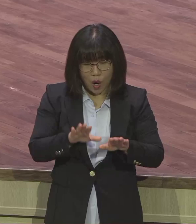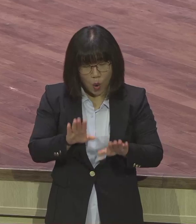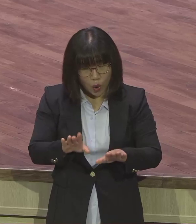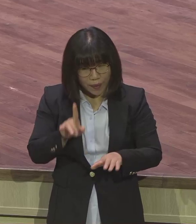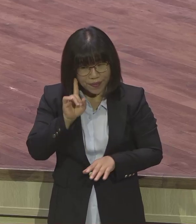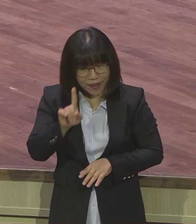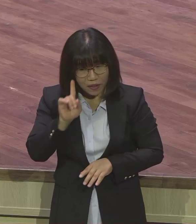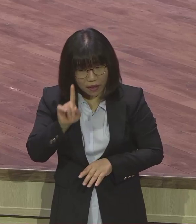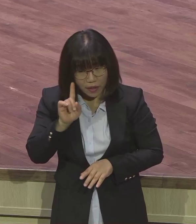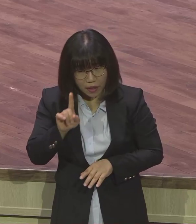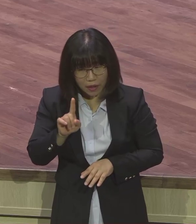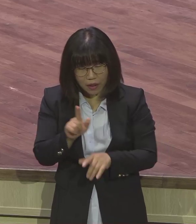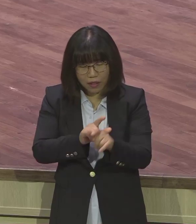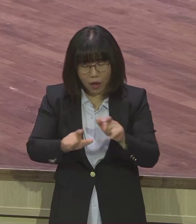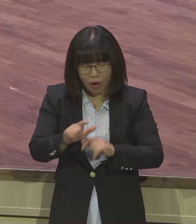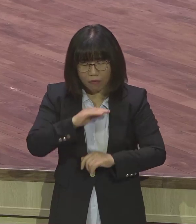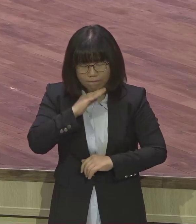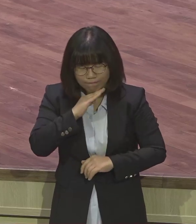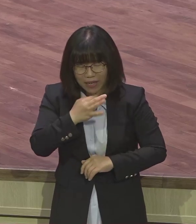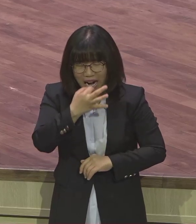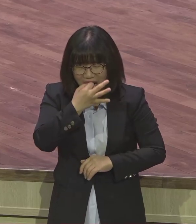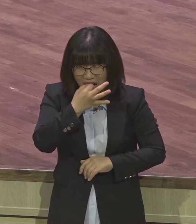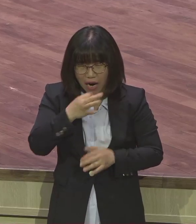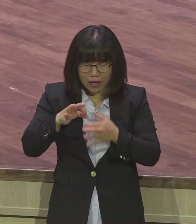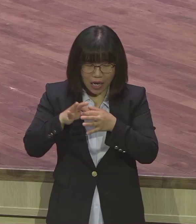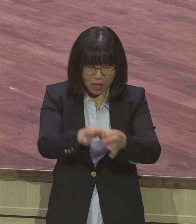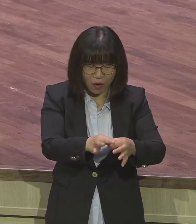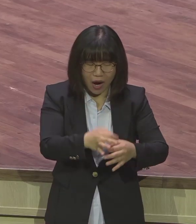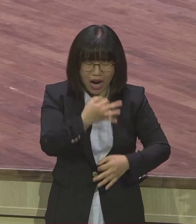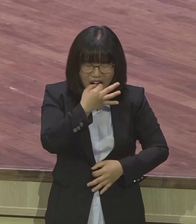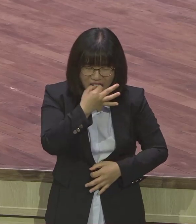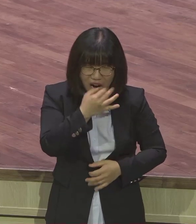계속해서 달려 또 달려. 계속 달려.